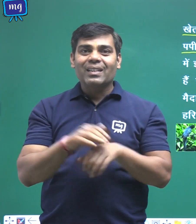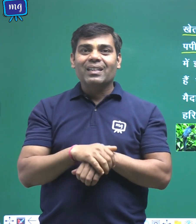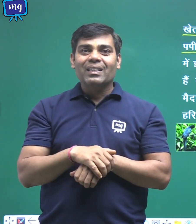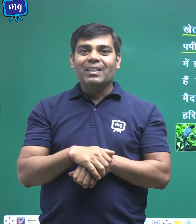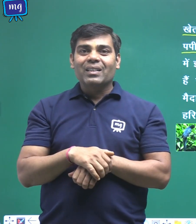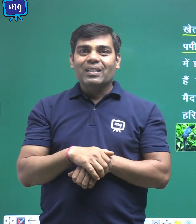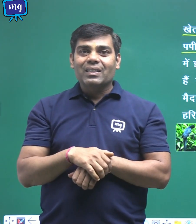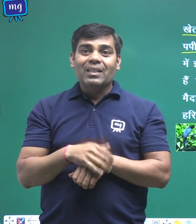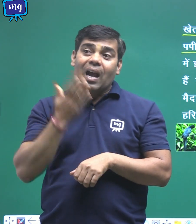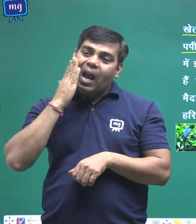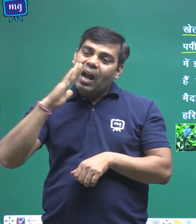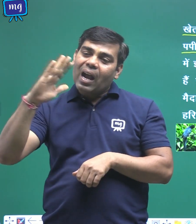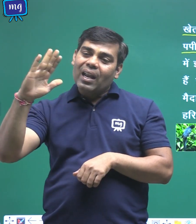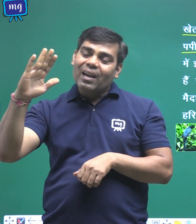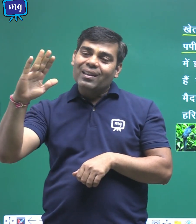गाना गाते हैं।